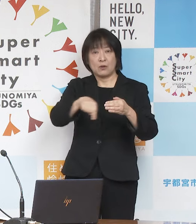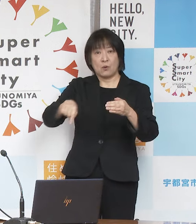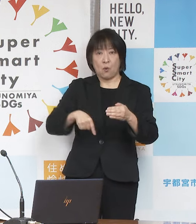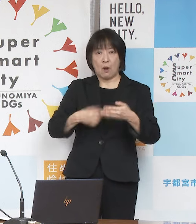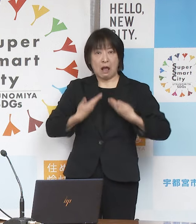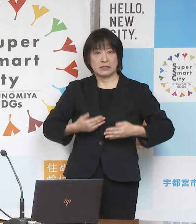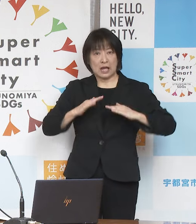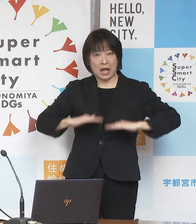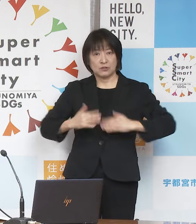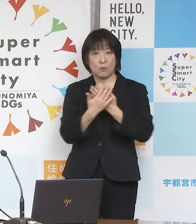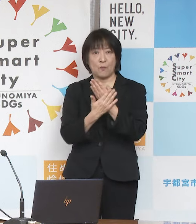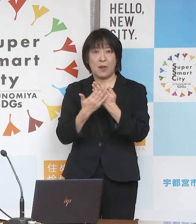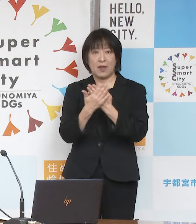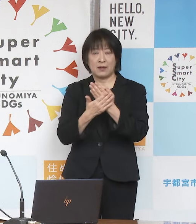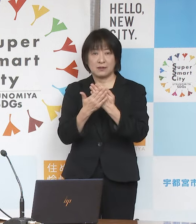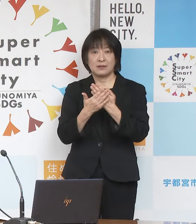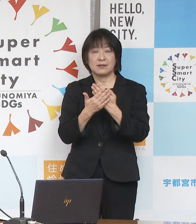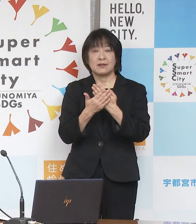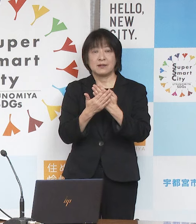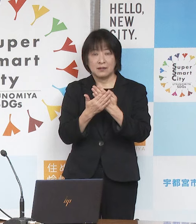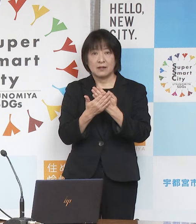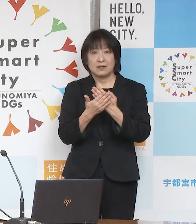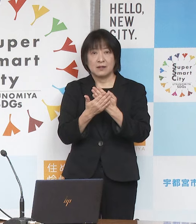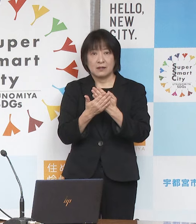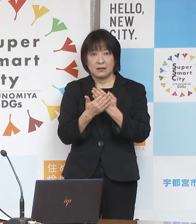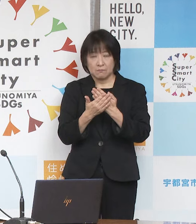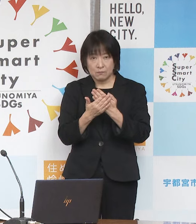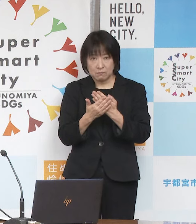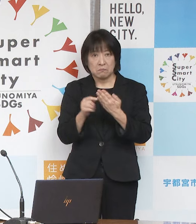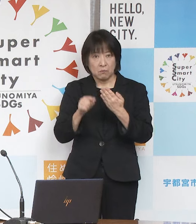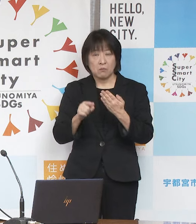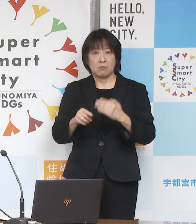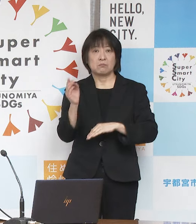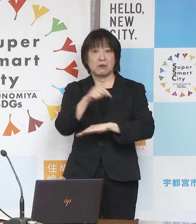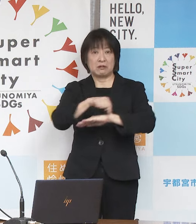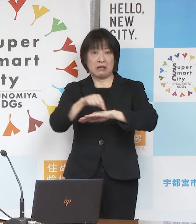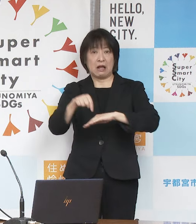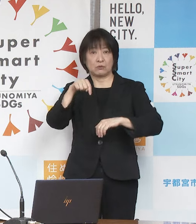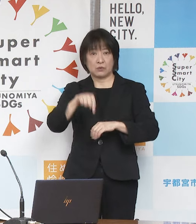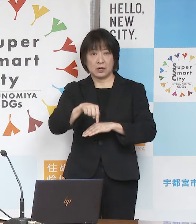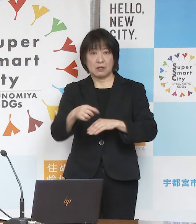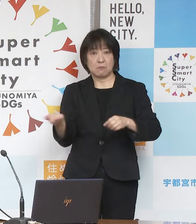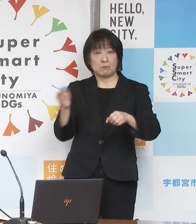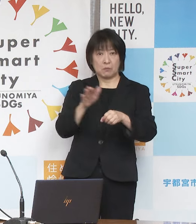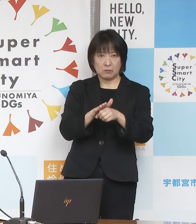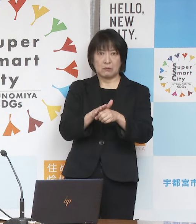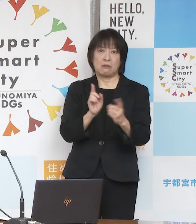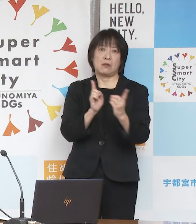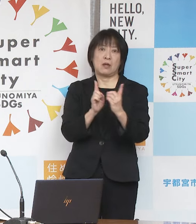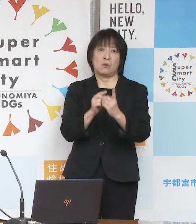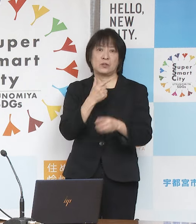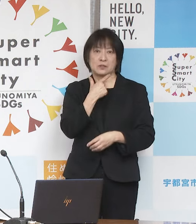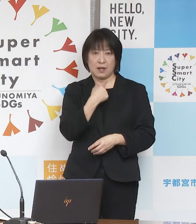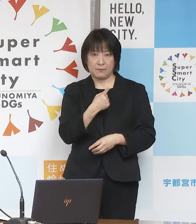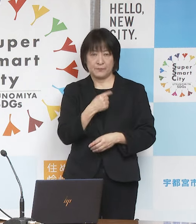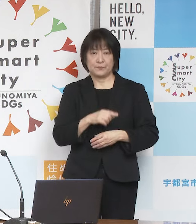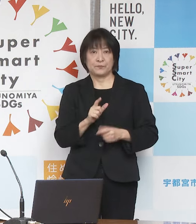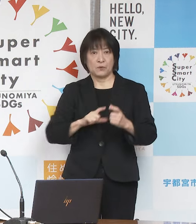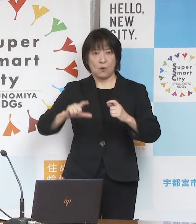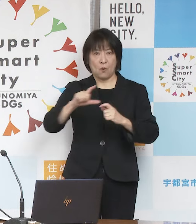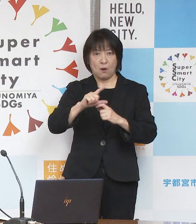面えそういったものではえ当然その計画の中にはしっかりと落とし込んで対応をしてまいりたいと思いますえ